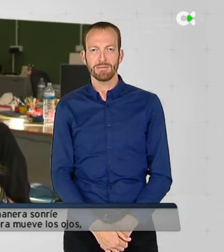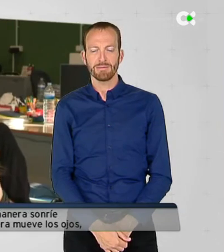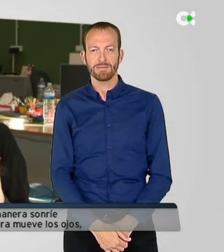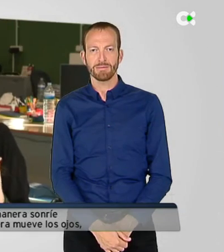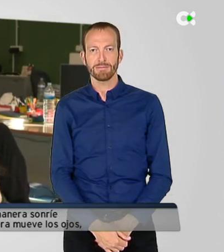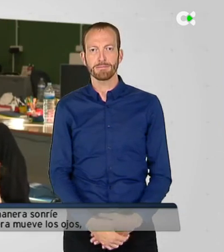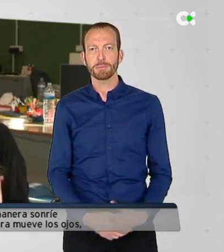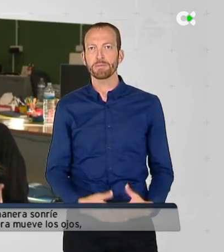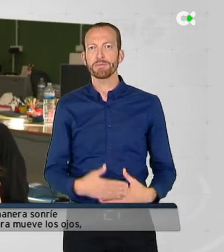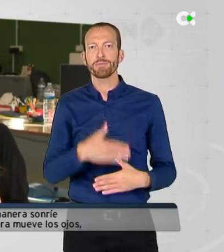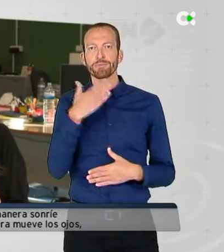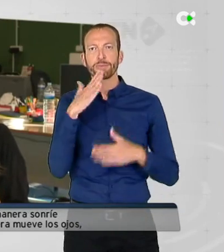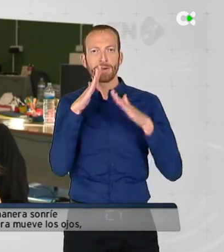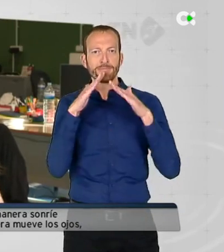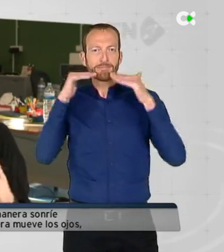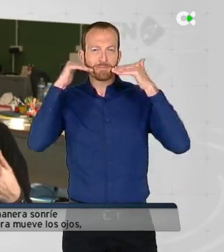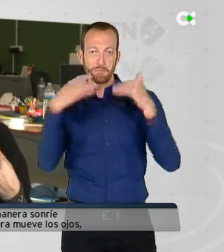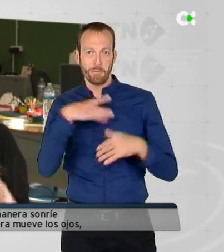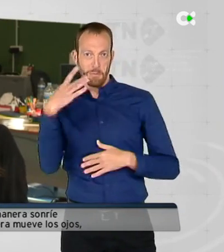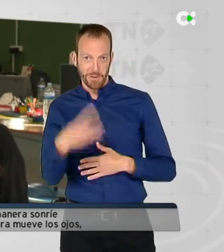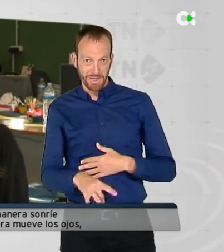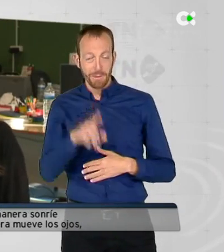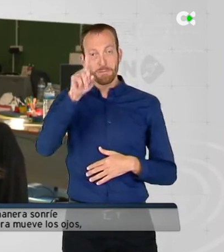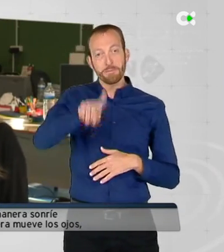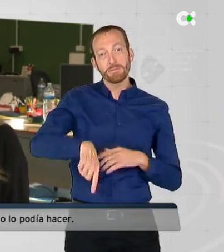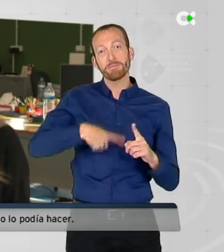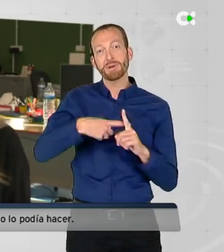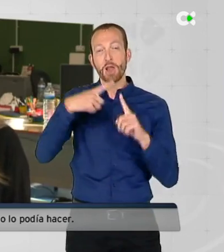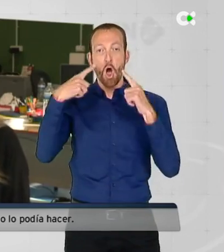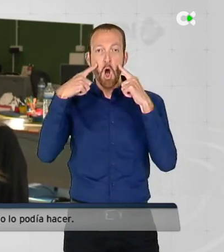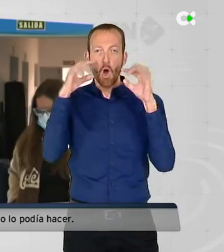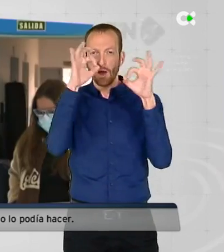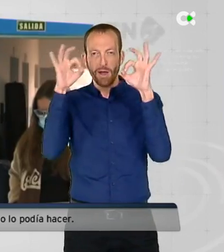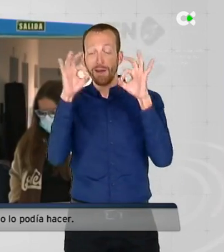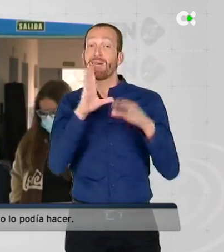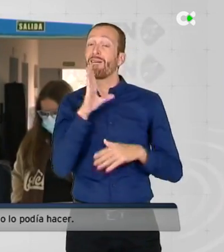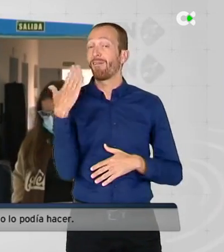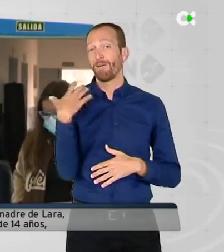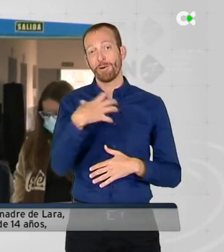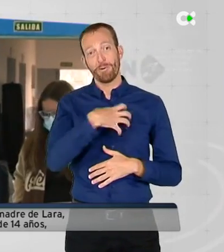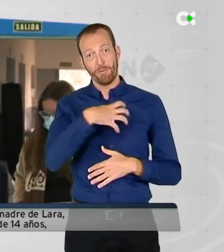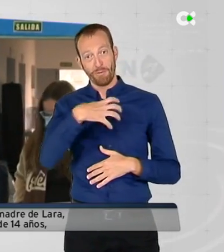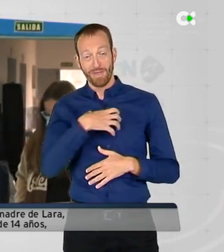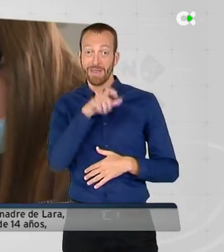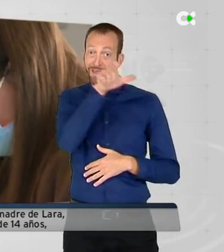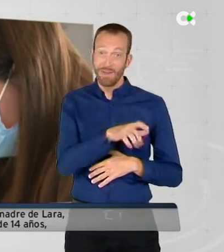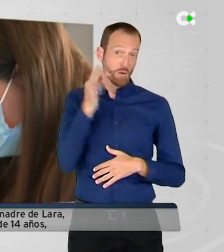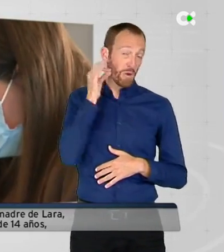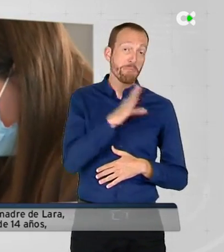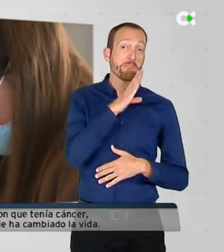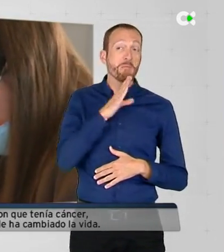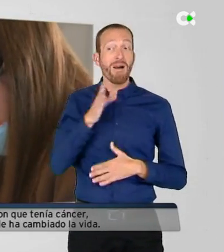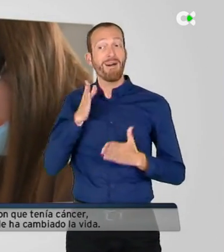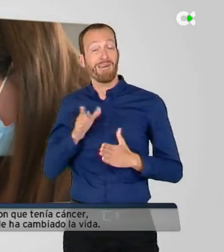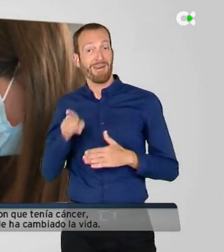De alguna manera sonríe y de alguna manera mueve los ojos que eso antes no lo podía hacer. Romina es la madre de Lara, una niña de 14